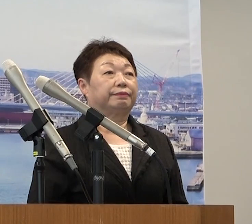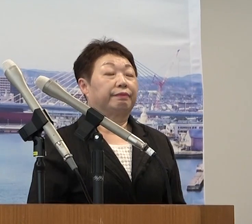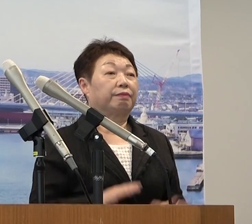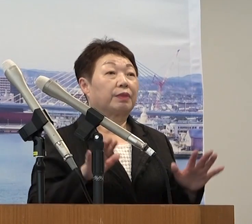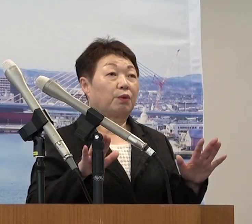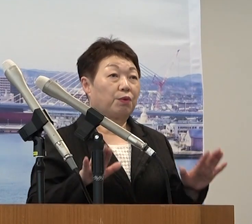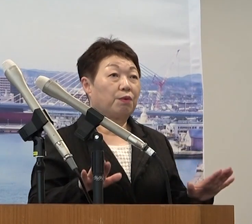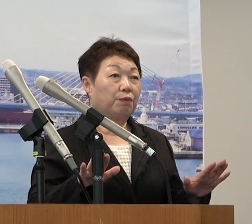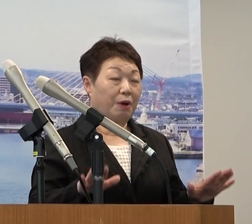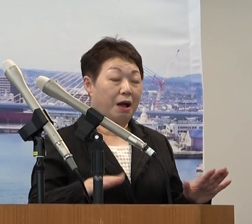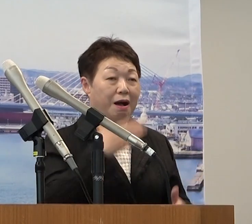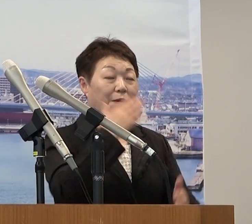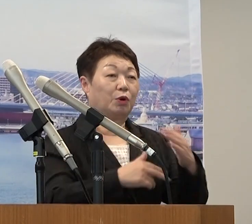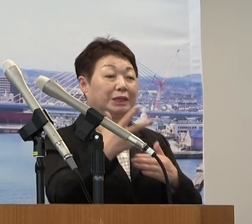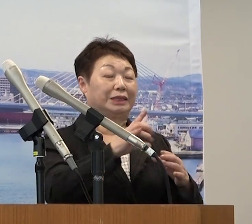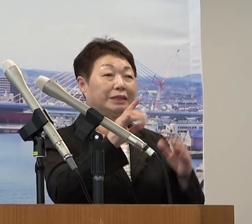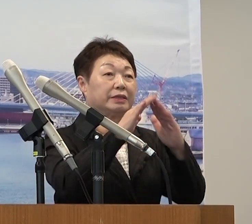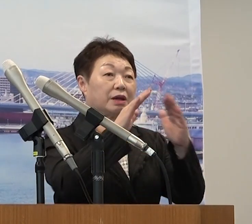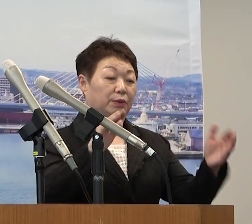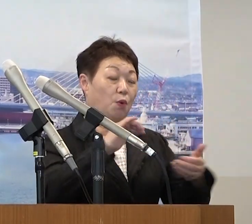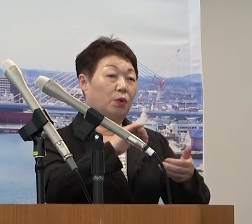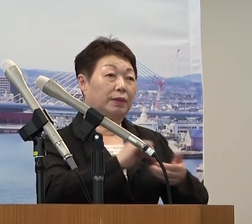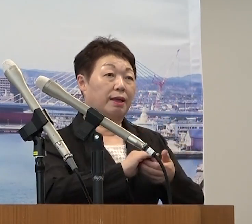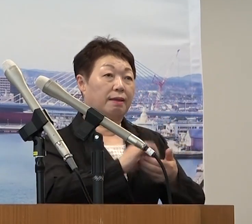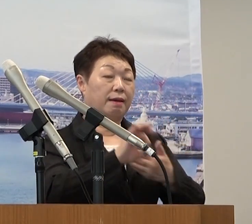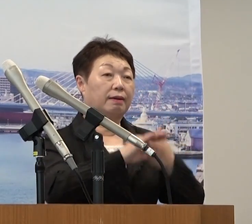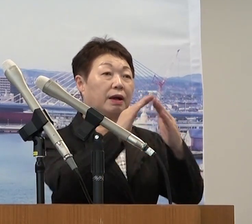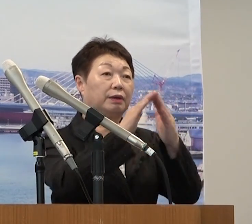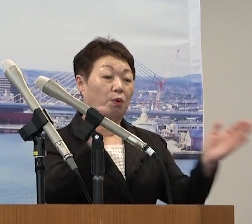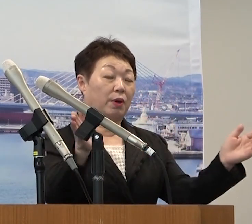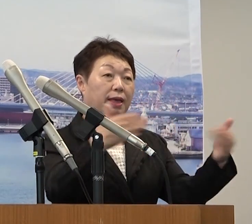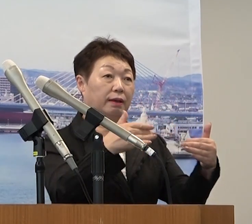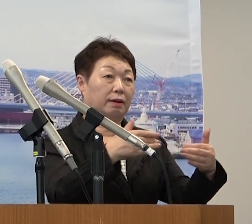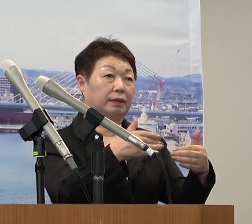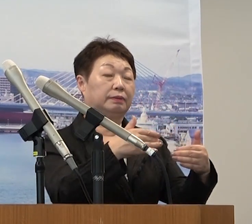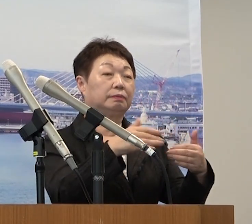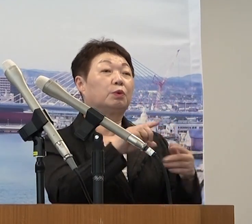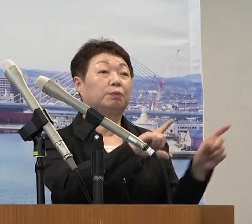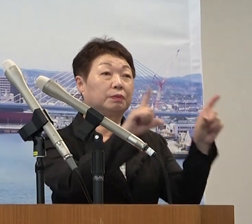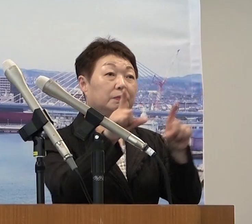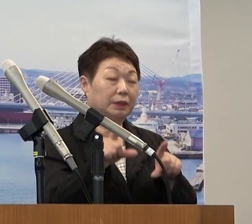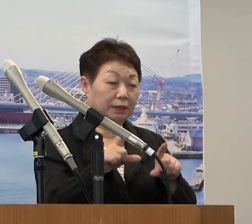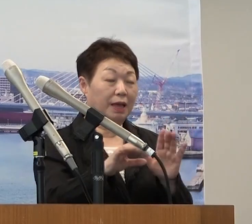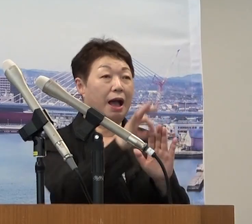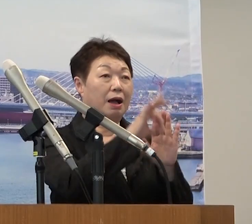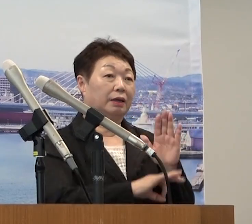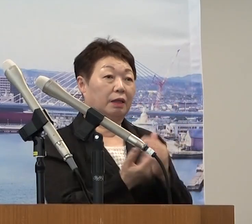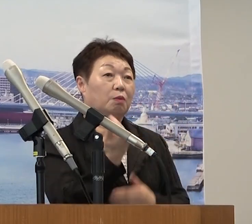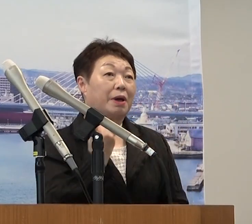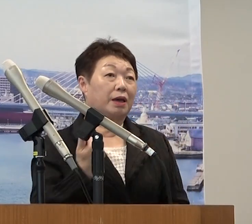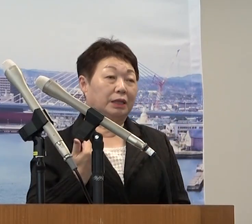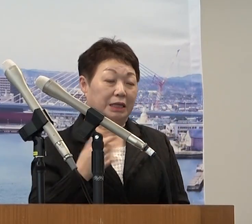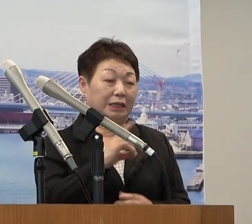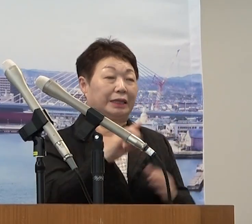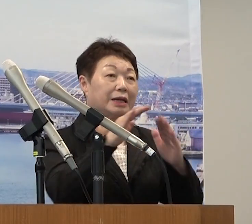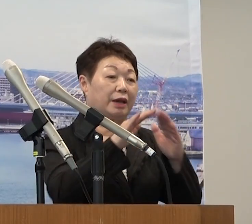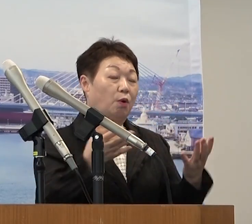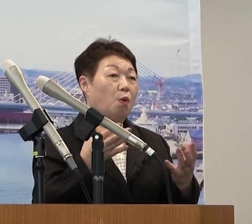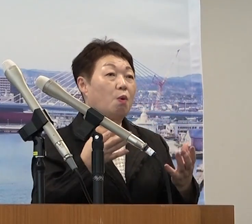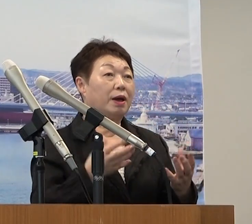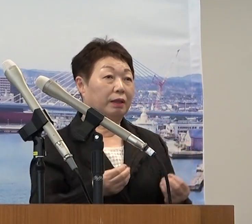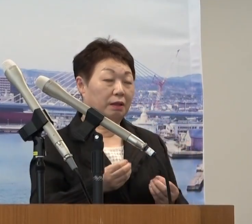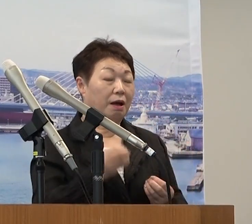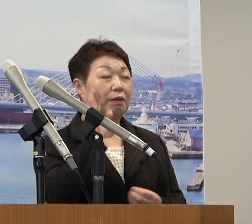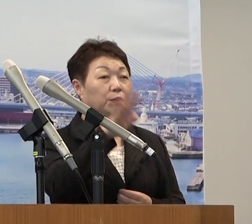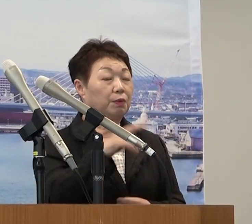日は青森市議会定例会の閉会日でございますので、案件に入ります前に議会を終えての所感